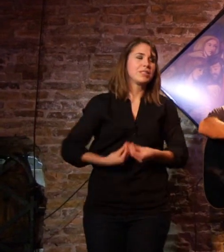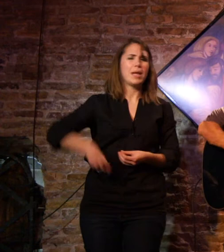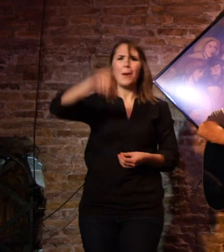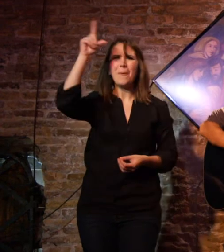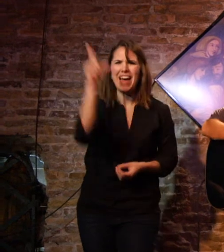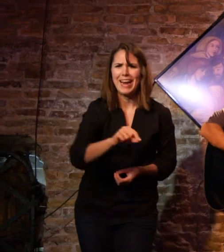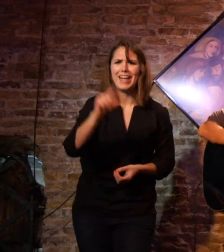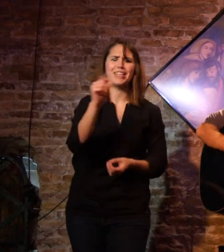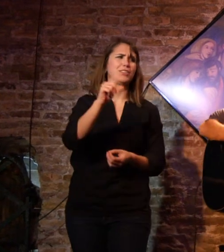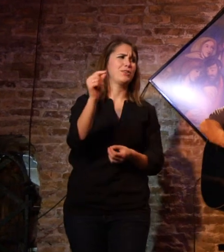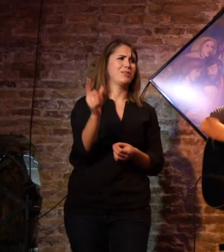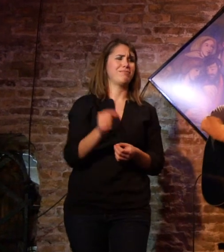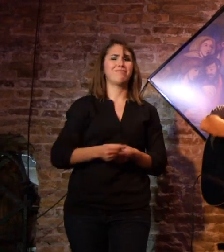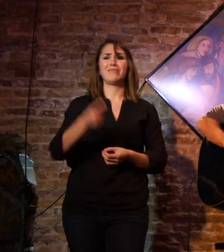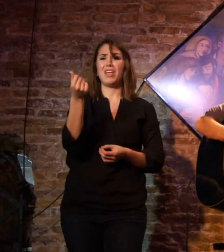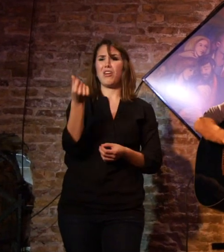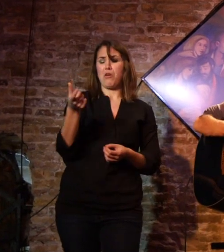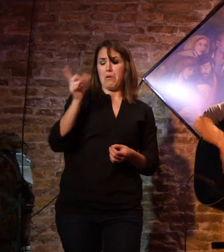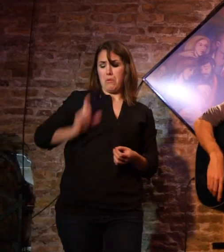Barato, cobrar por esto.